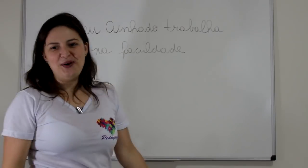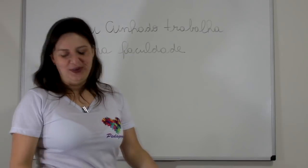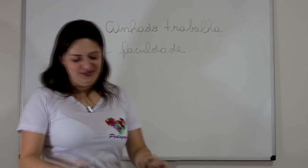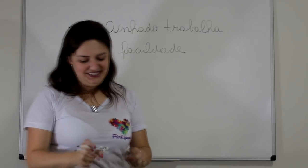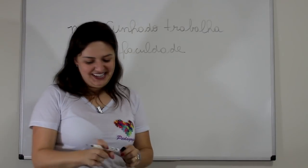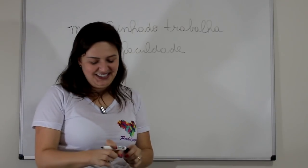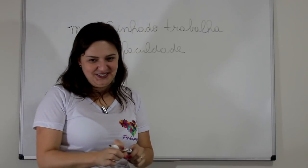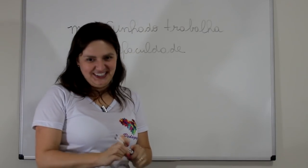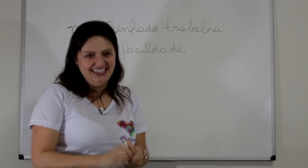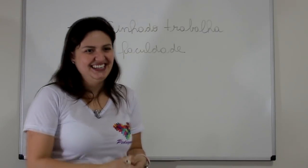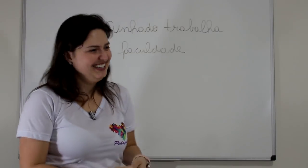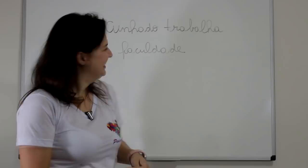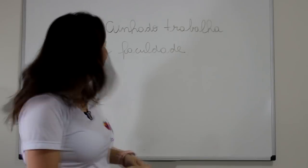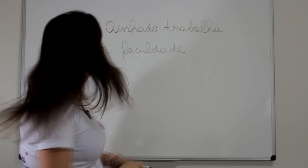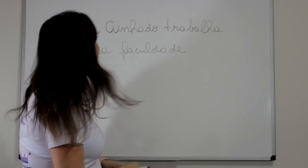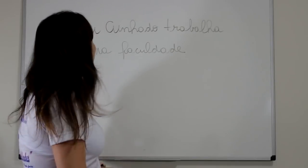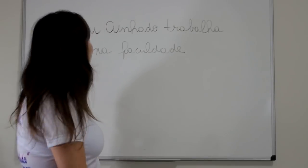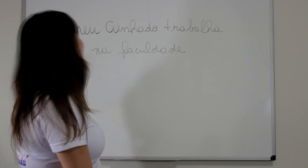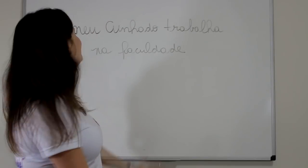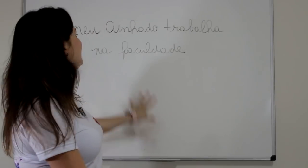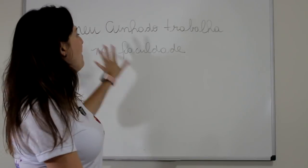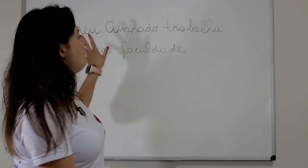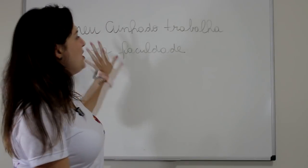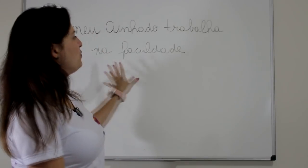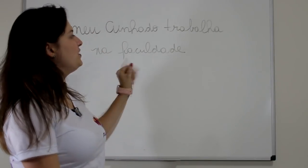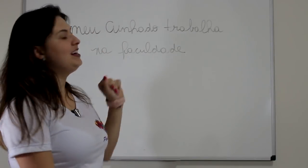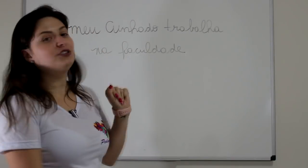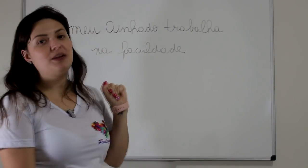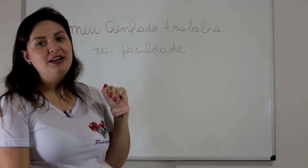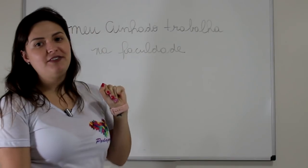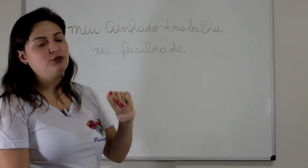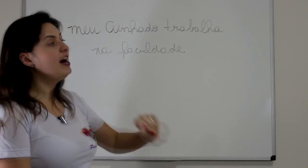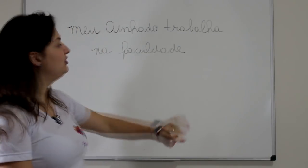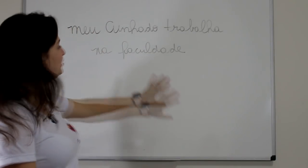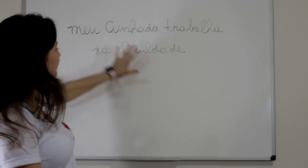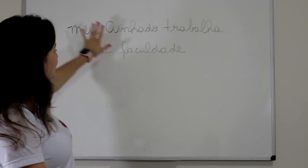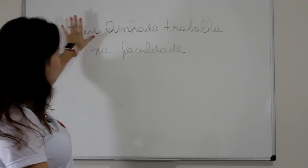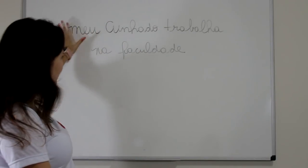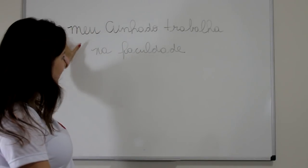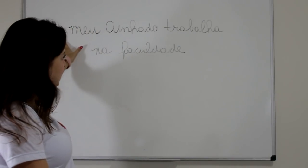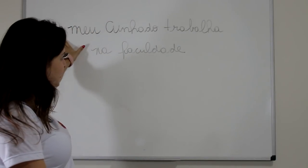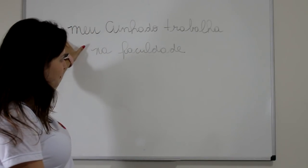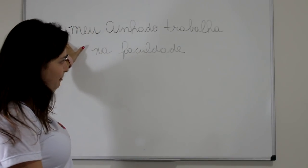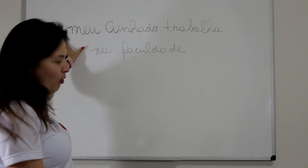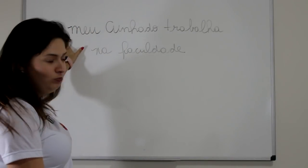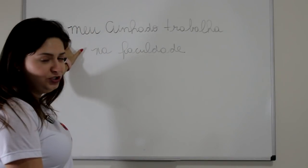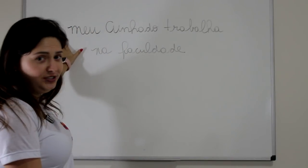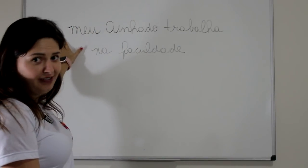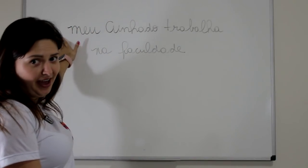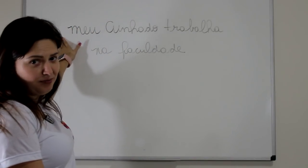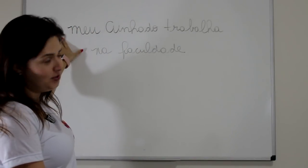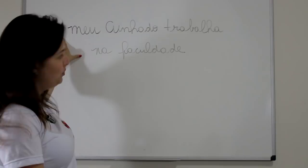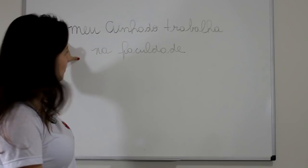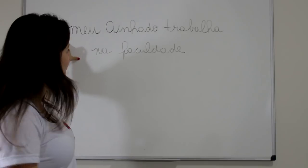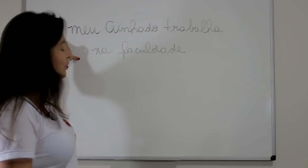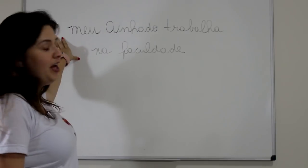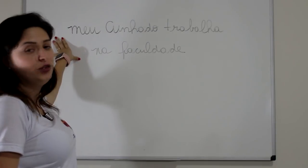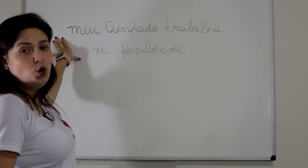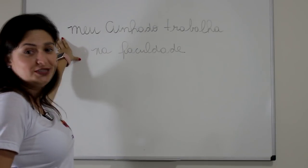Bom, então, vamos lá. Meu cunhado trabalha na faculdade. Tá dando para ler aí? Fonte, Time New